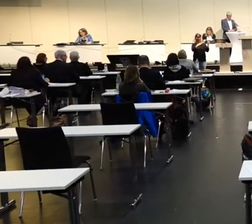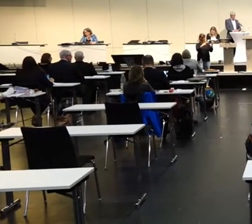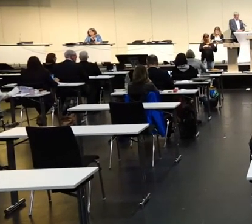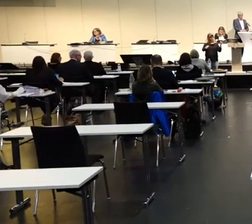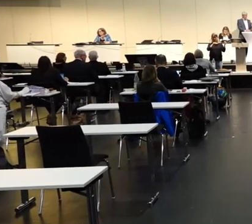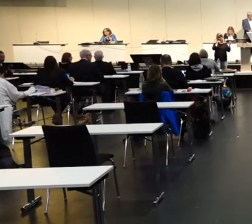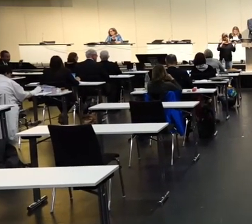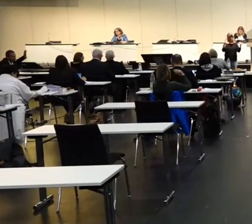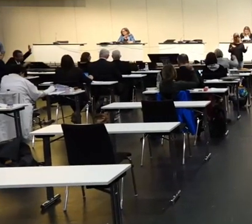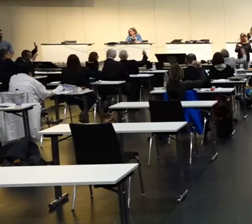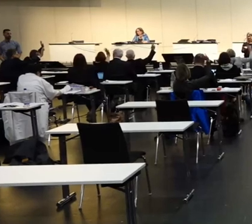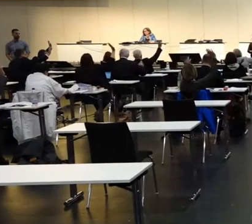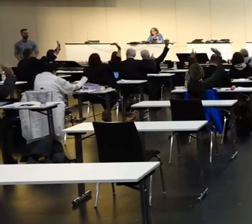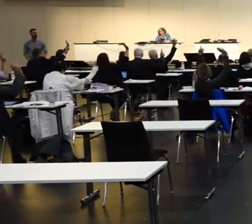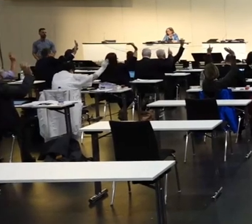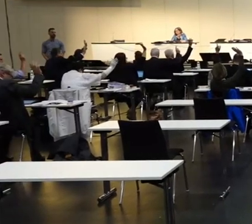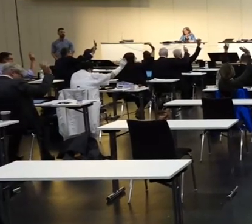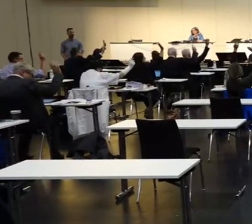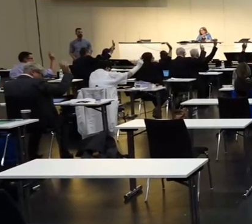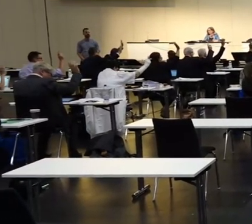jetzt um sein Stimmzeichen.